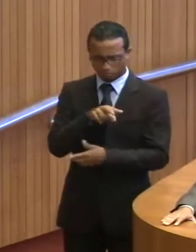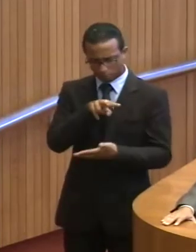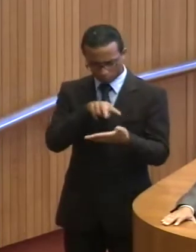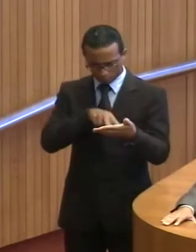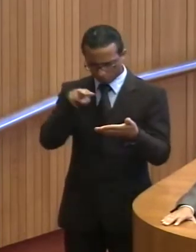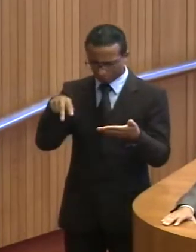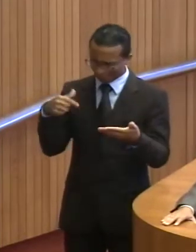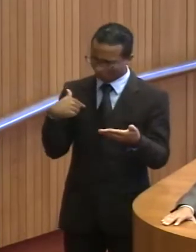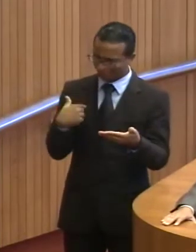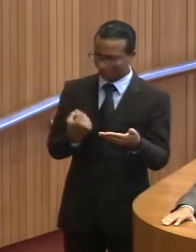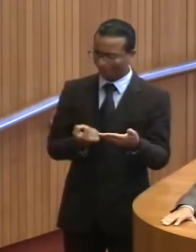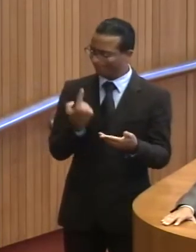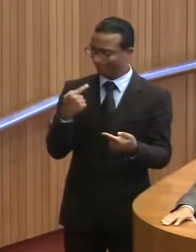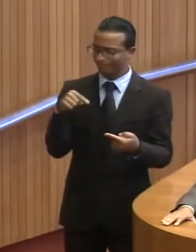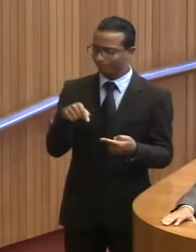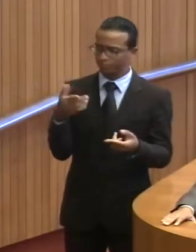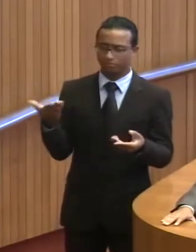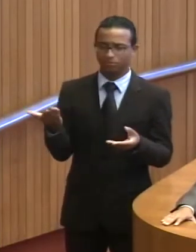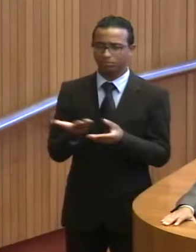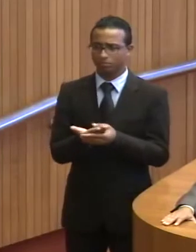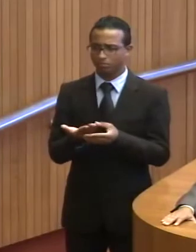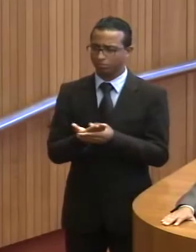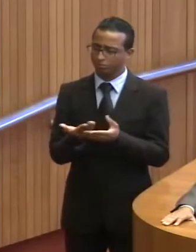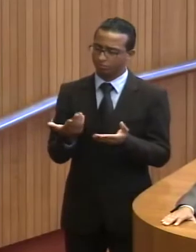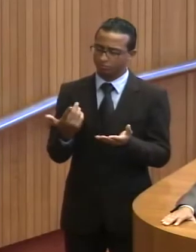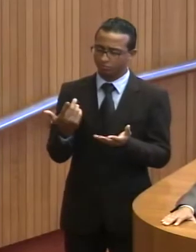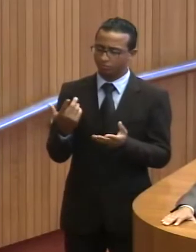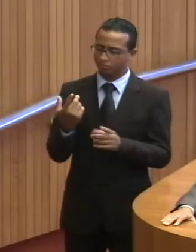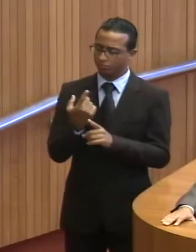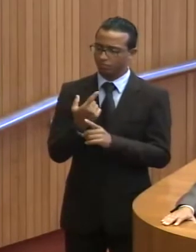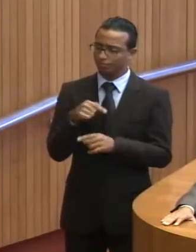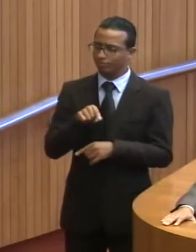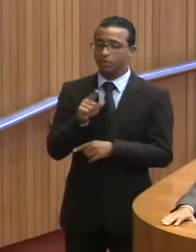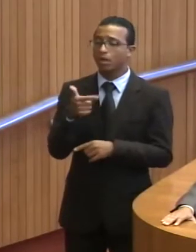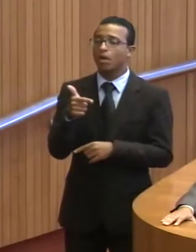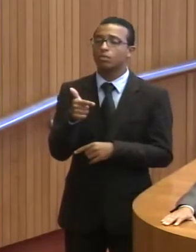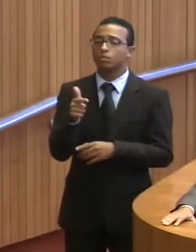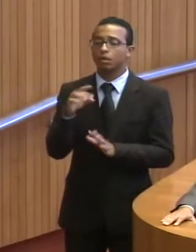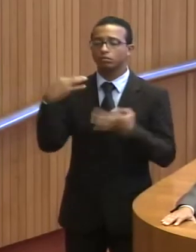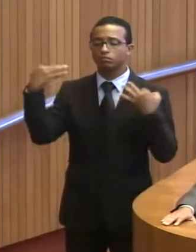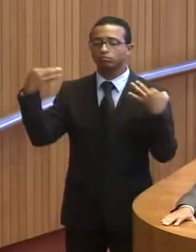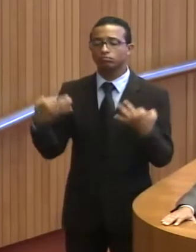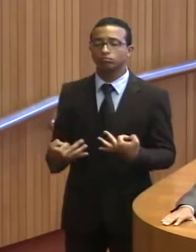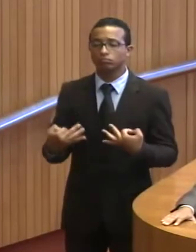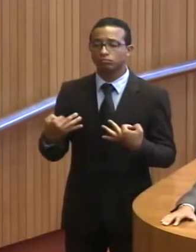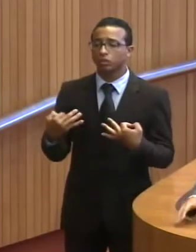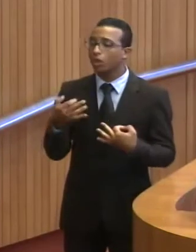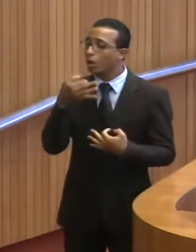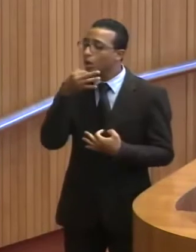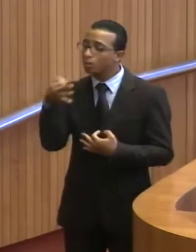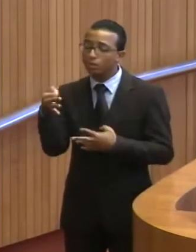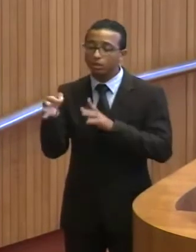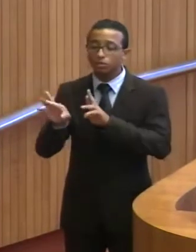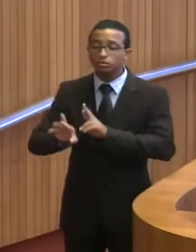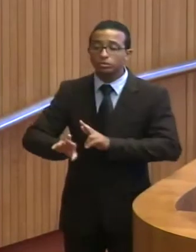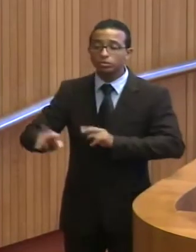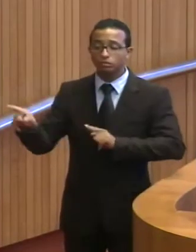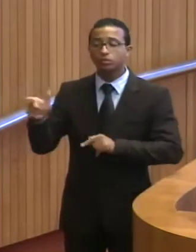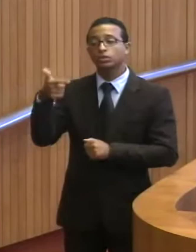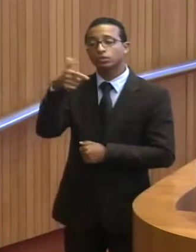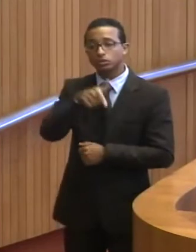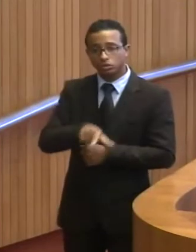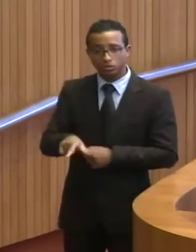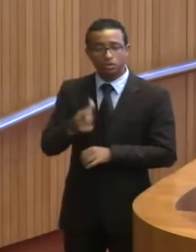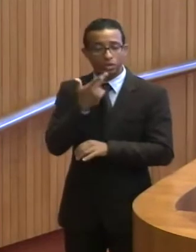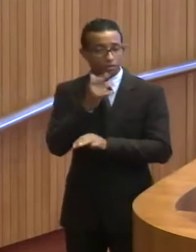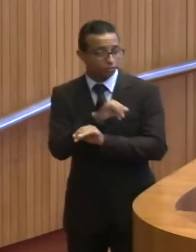só compromete o devido processo legal, na medida em que não garantiu um adequado contraditório. Mais um elemento